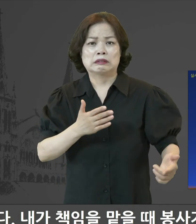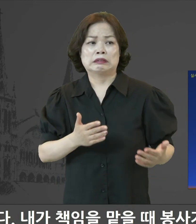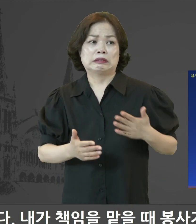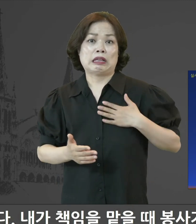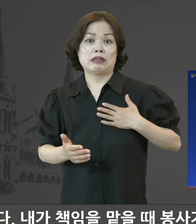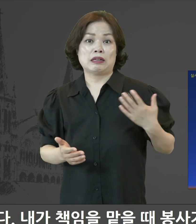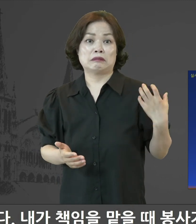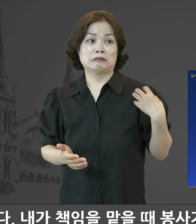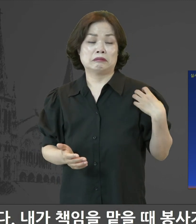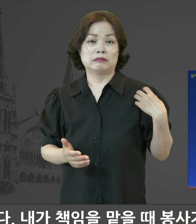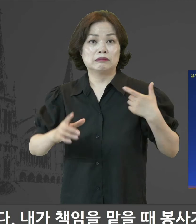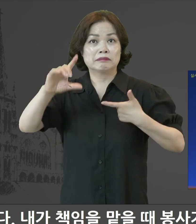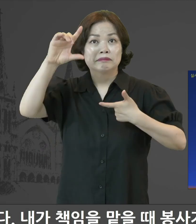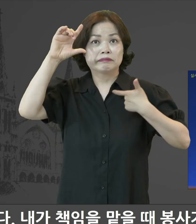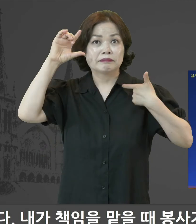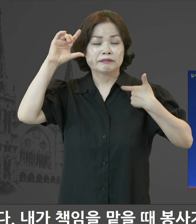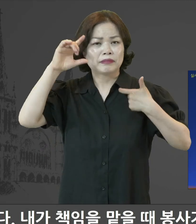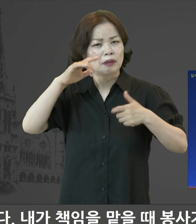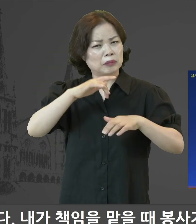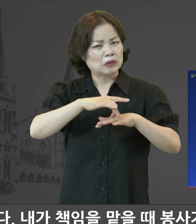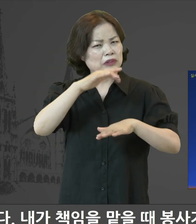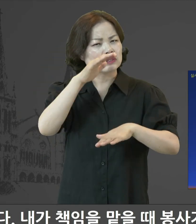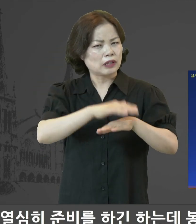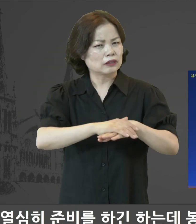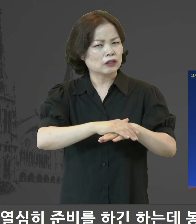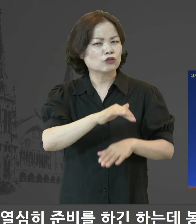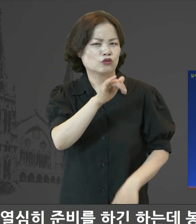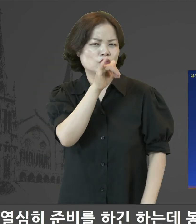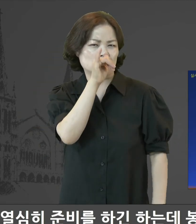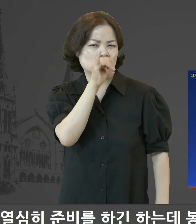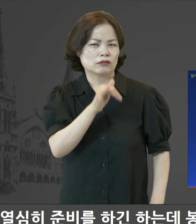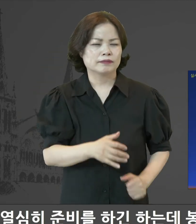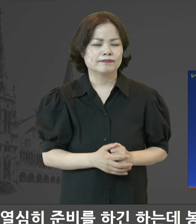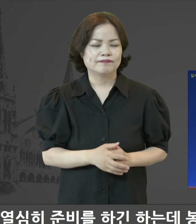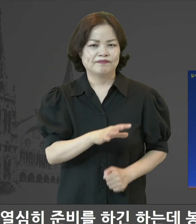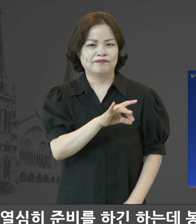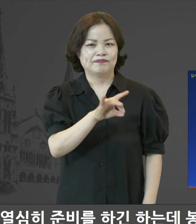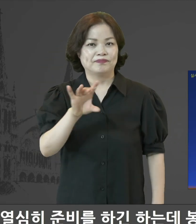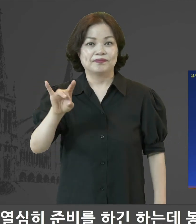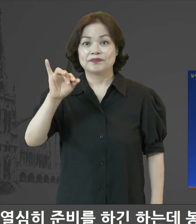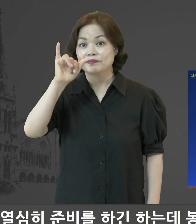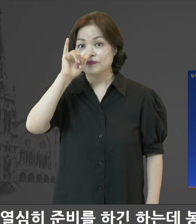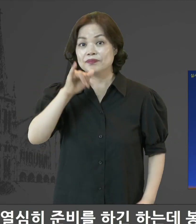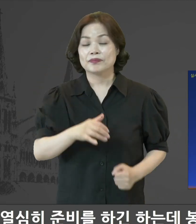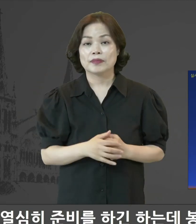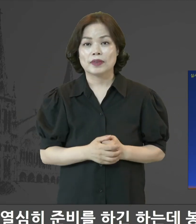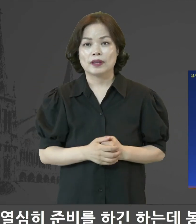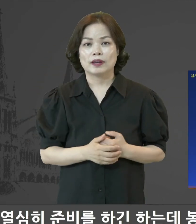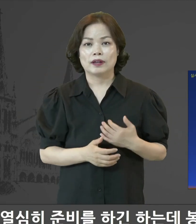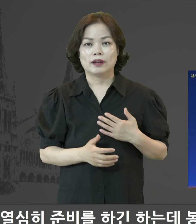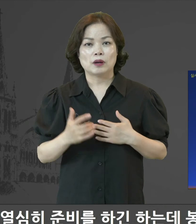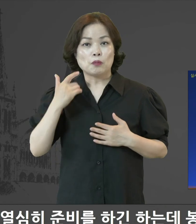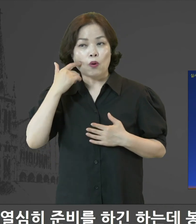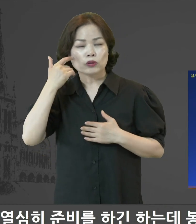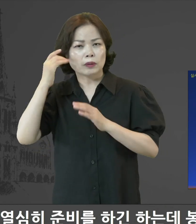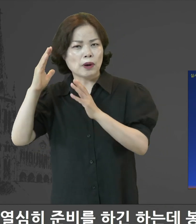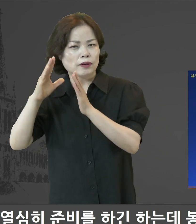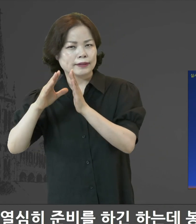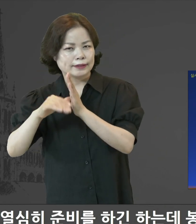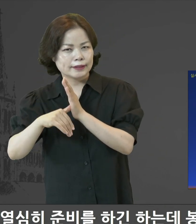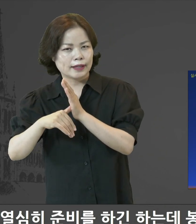일, 습관적인 일일 때가 종종 있습니다. 제가 어릴 때 기억했던